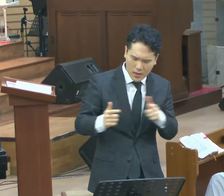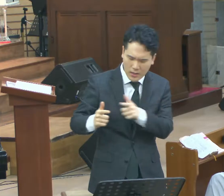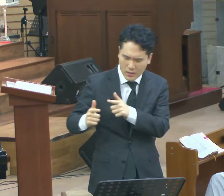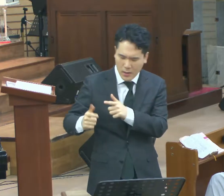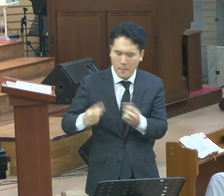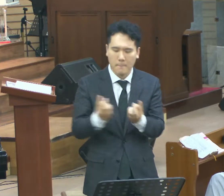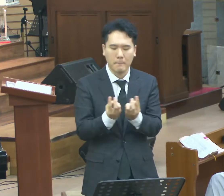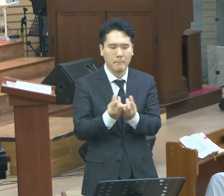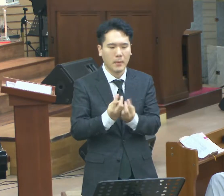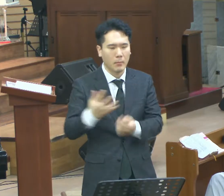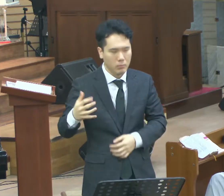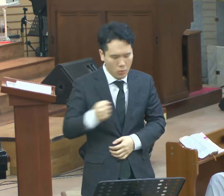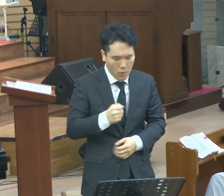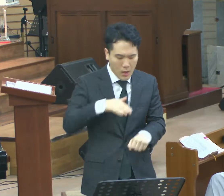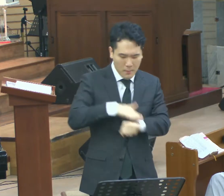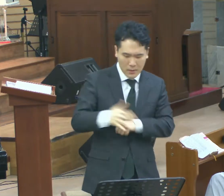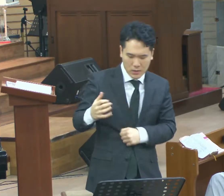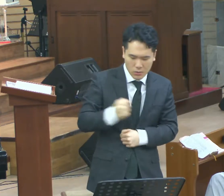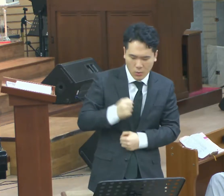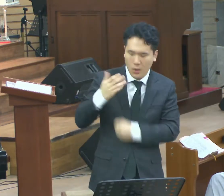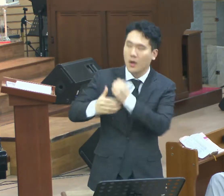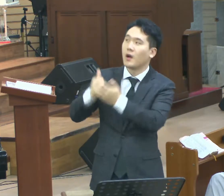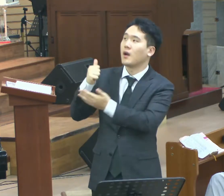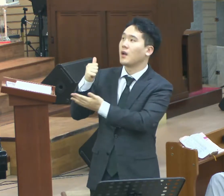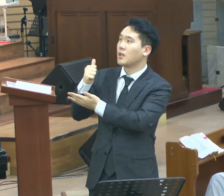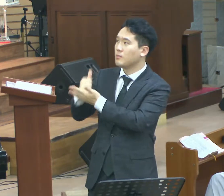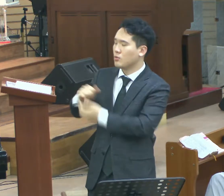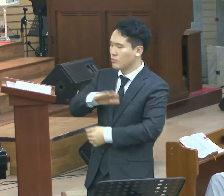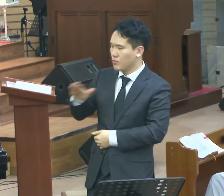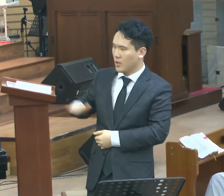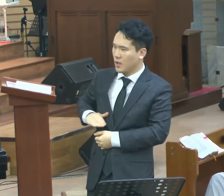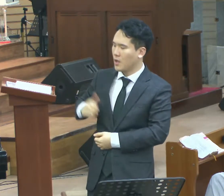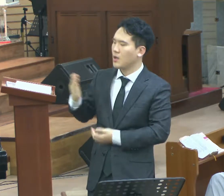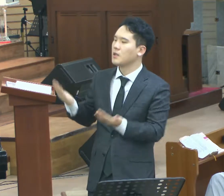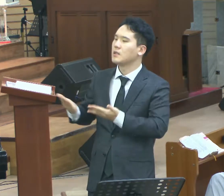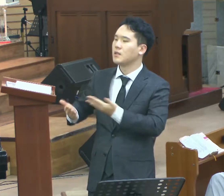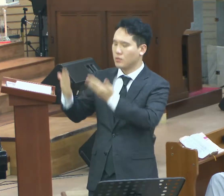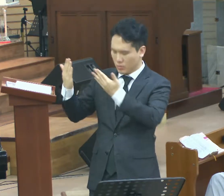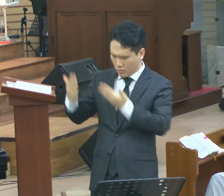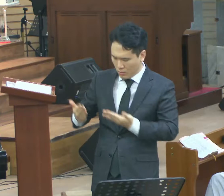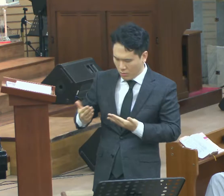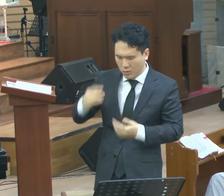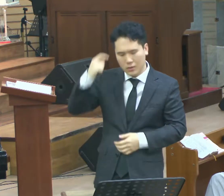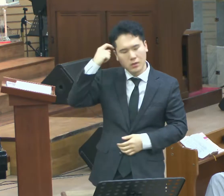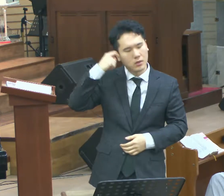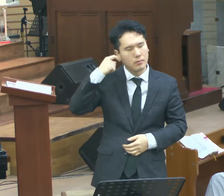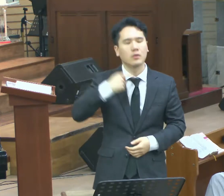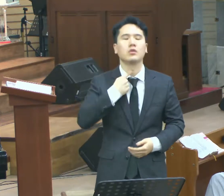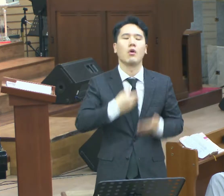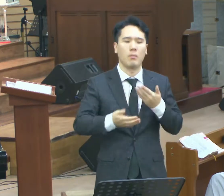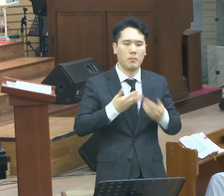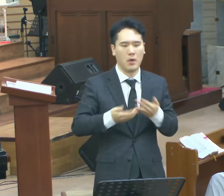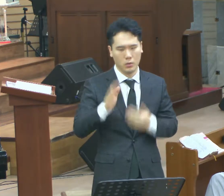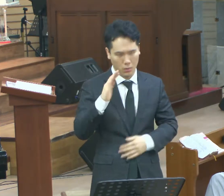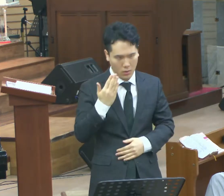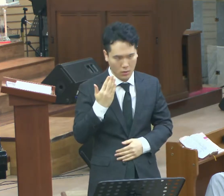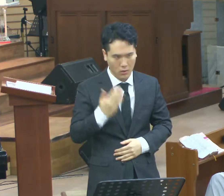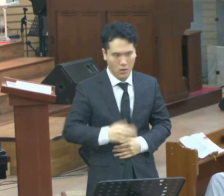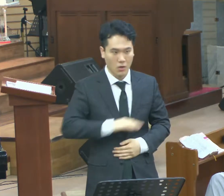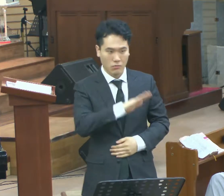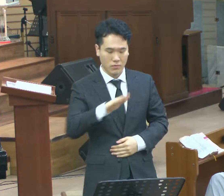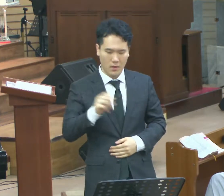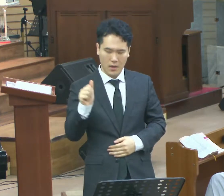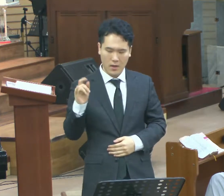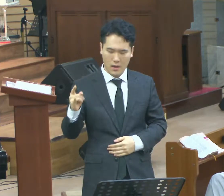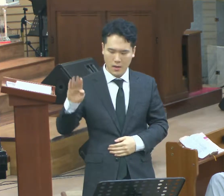일하심을 경험하게 돼요. 오늘 갈렙을 보면 갈렙이 믿음이 있어서 헤브론을 정복하고 놀라운